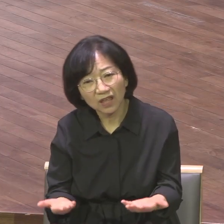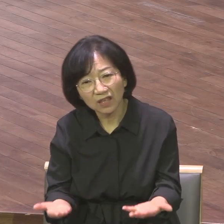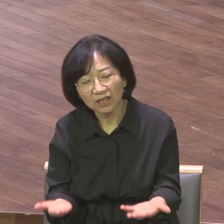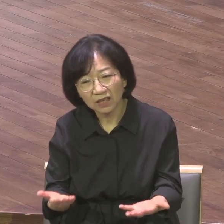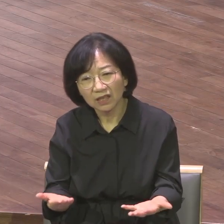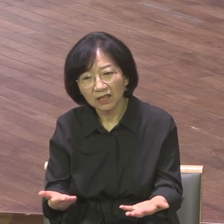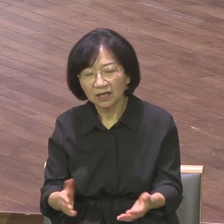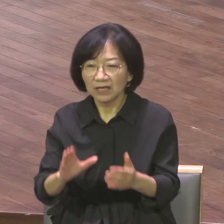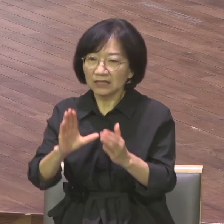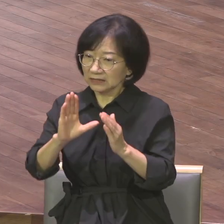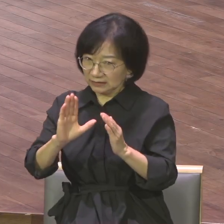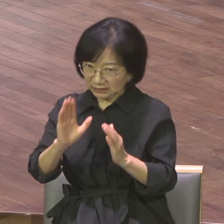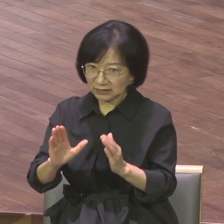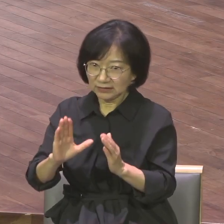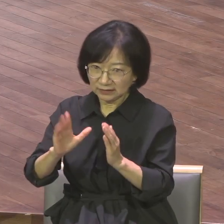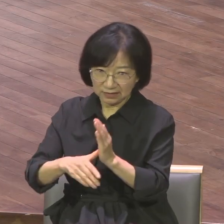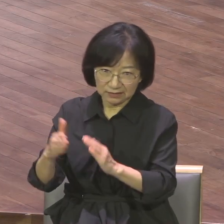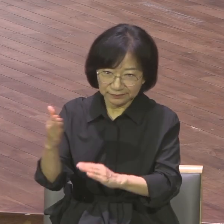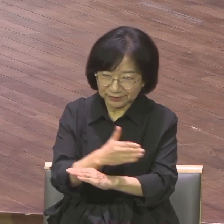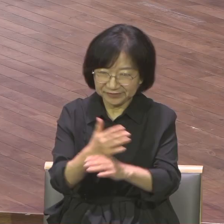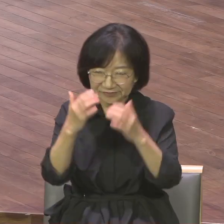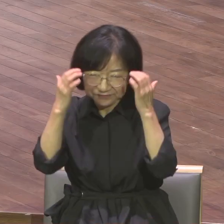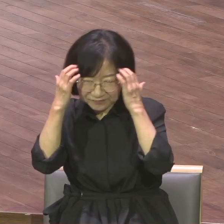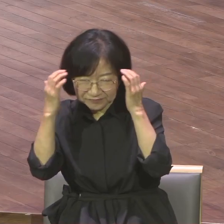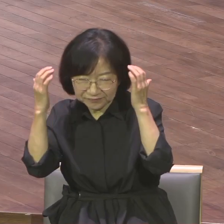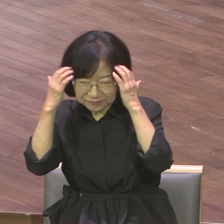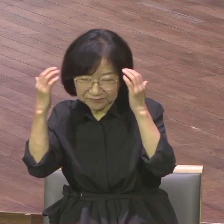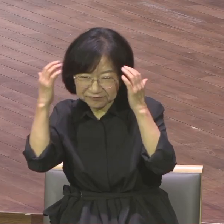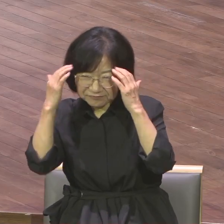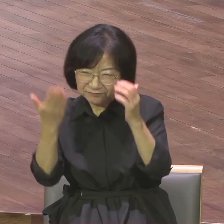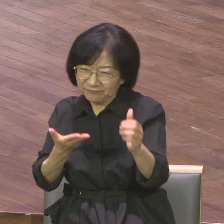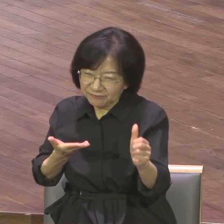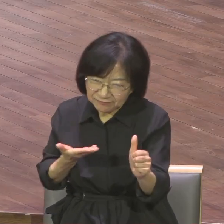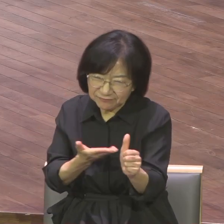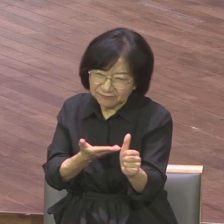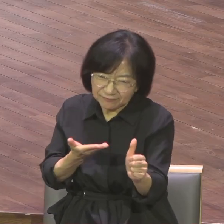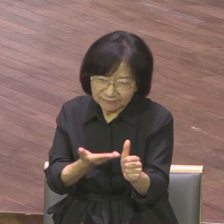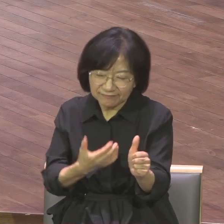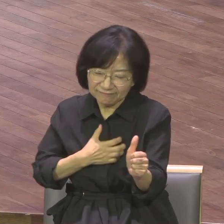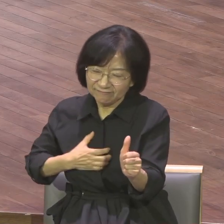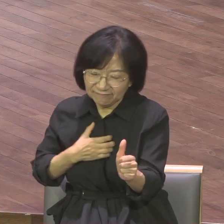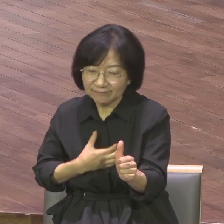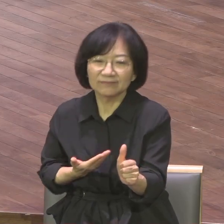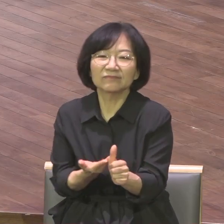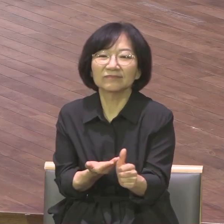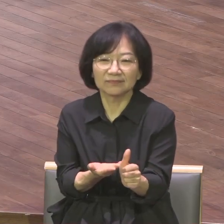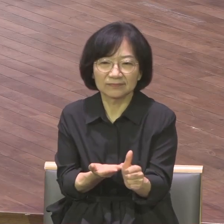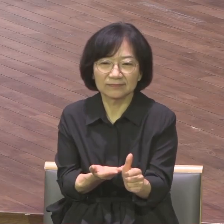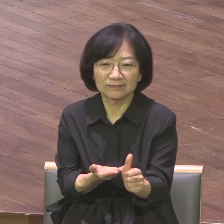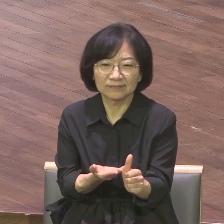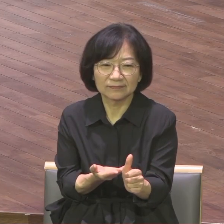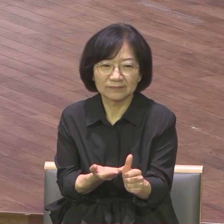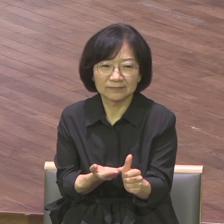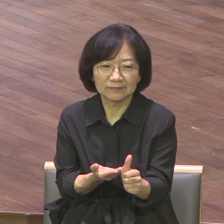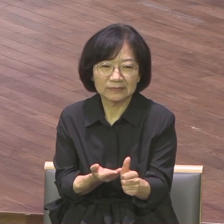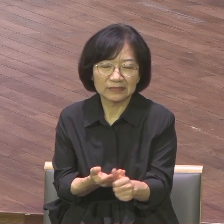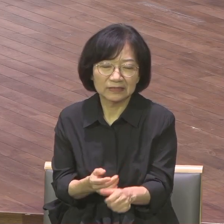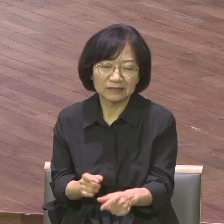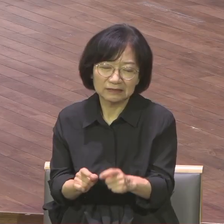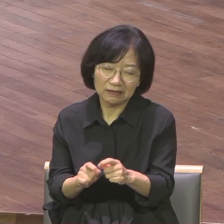그때부터 온갖 고난과 저주 속에 빠지게 되고 영원한 멸망길